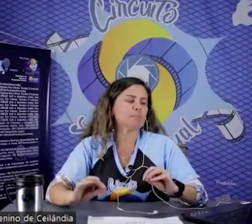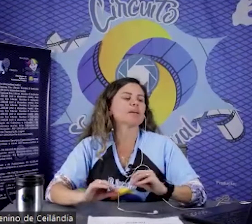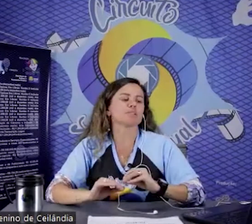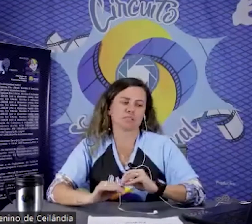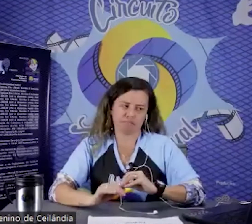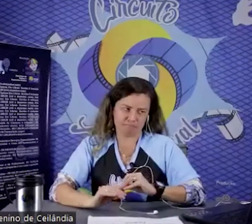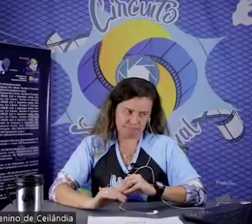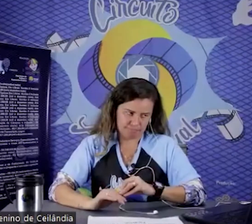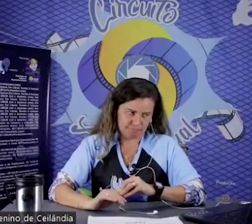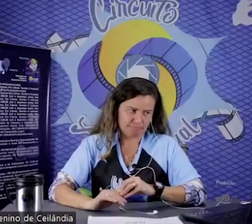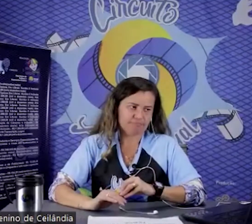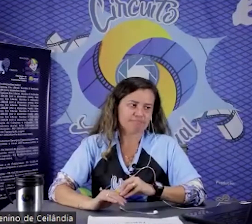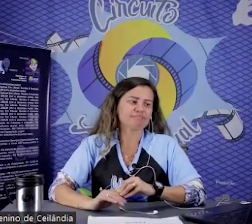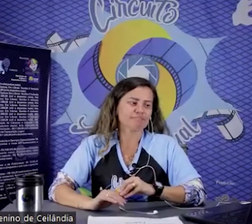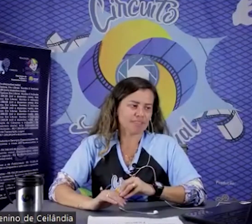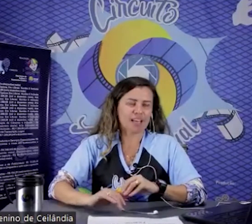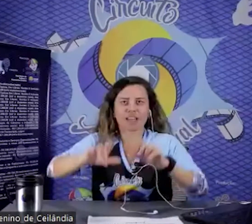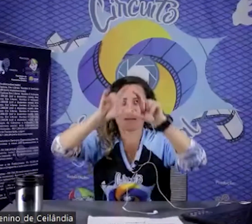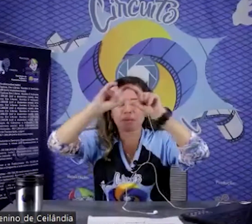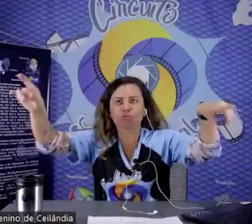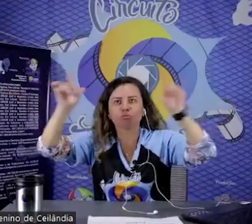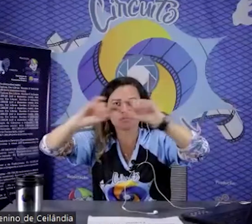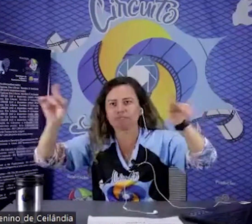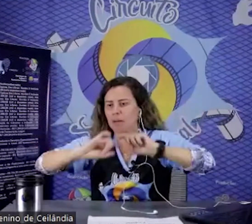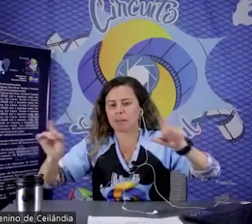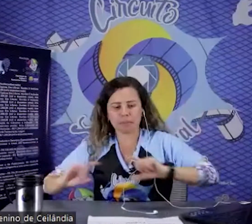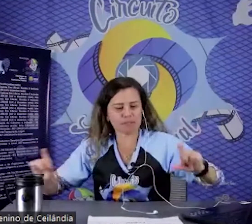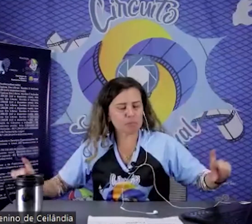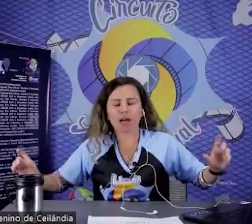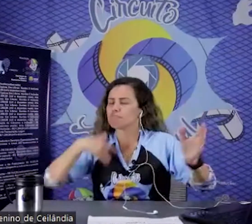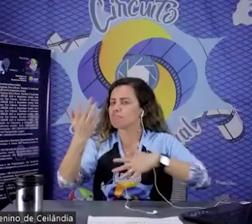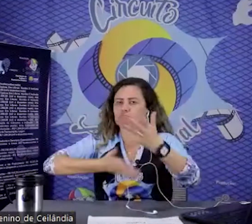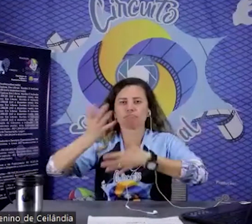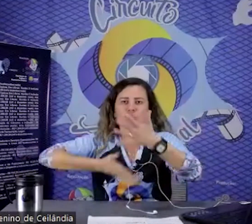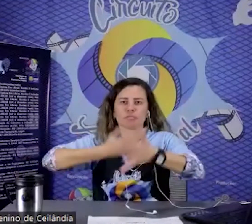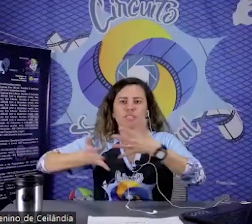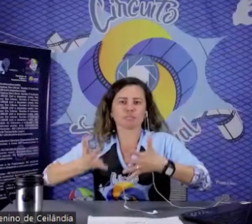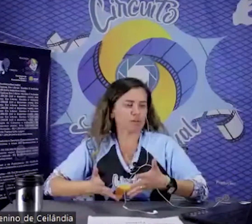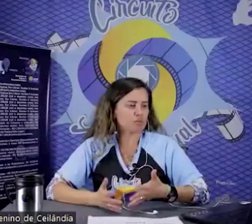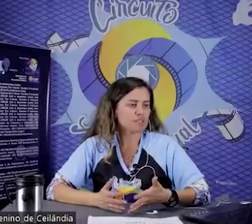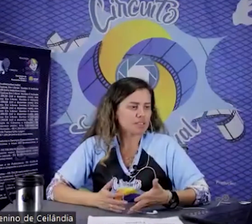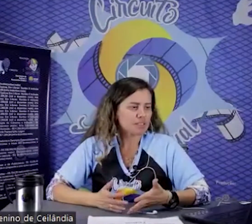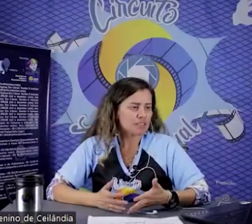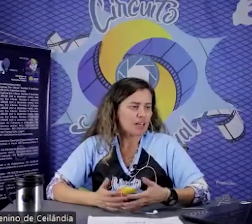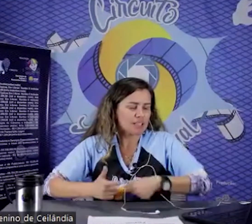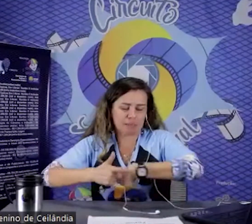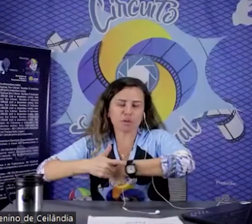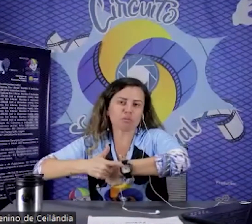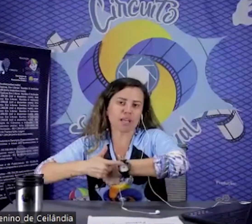bem assim. Uhum. Ela é lá, pergunta, papai, vamos lá, vamos fazer essa pergunta. Até porque o tempo,